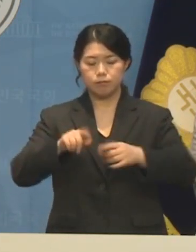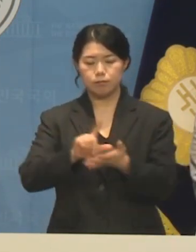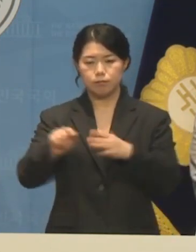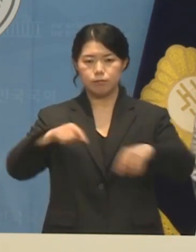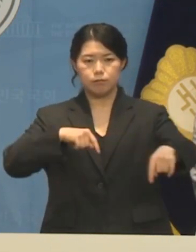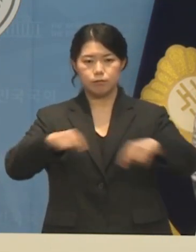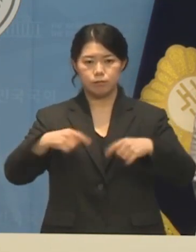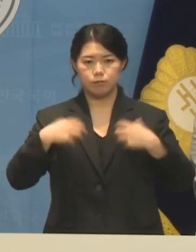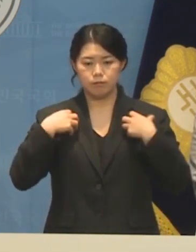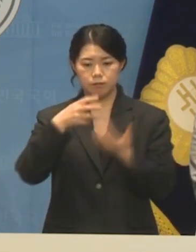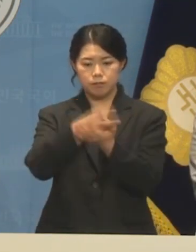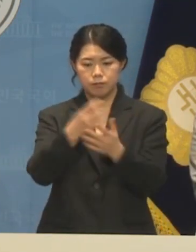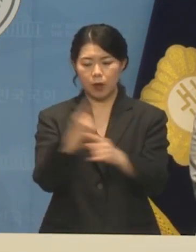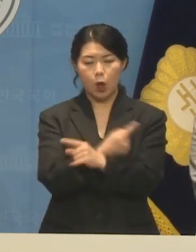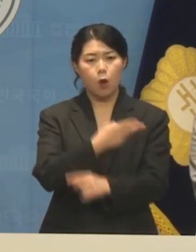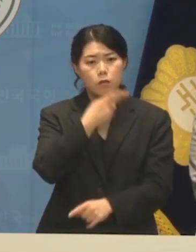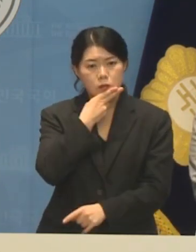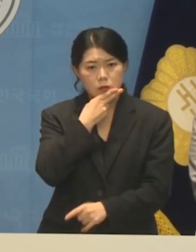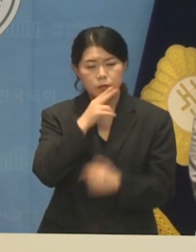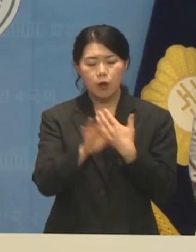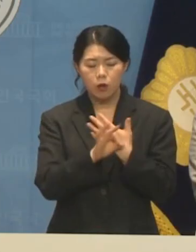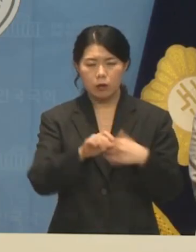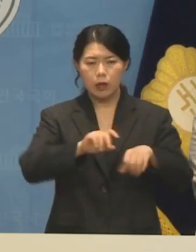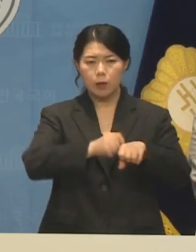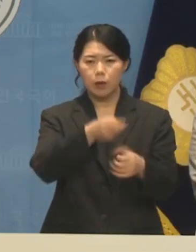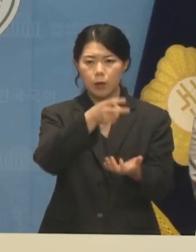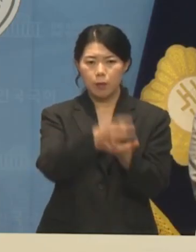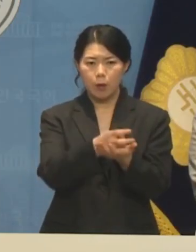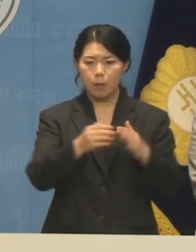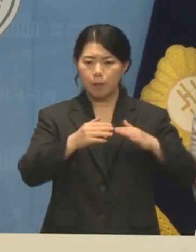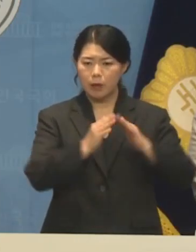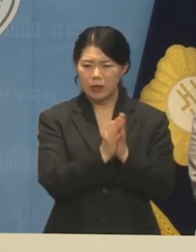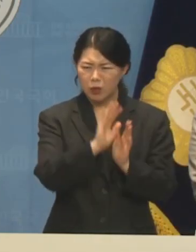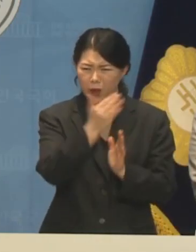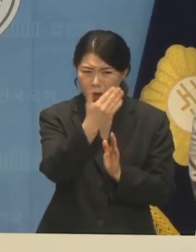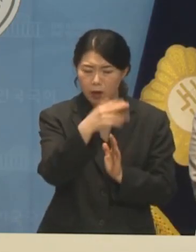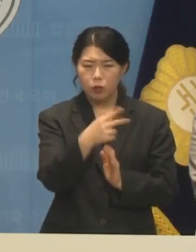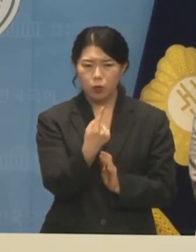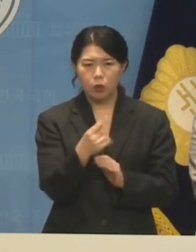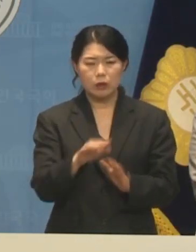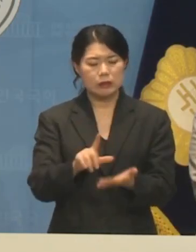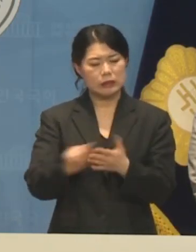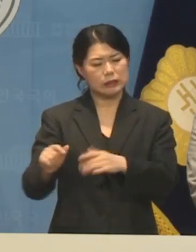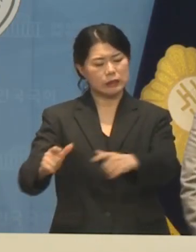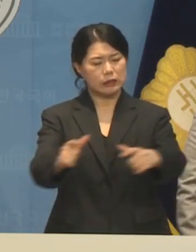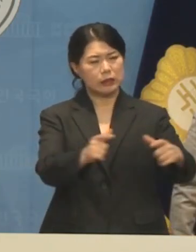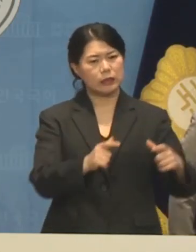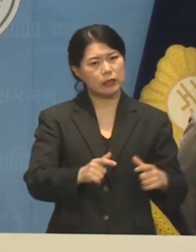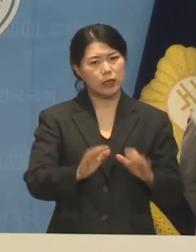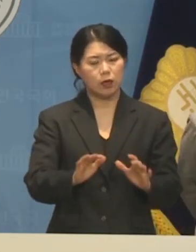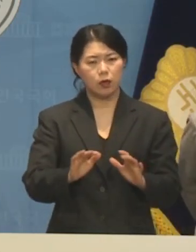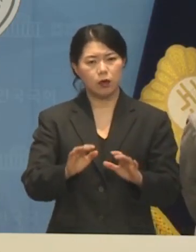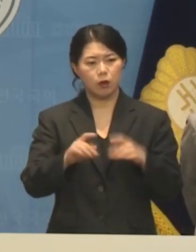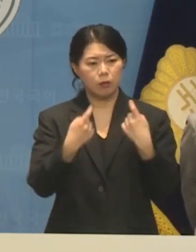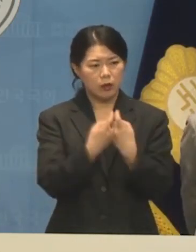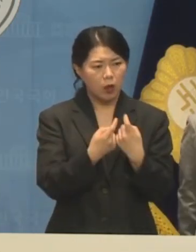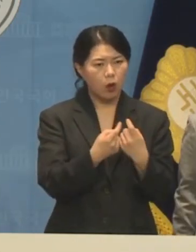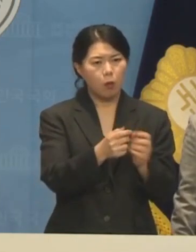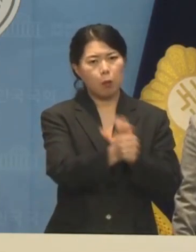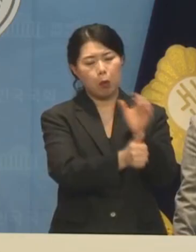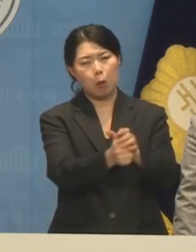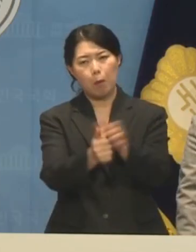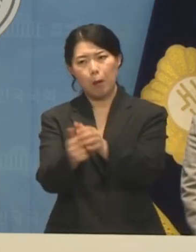지침 개정 없이 페널티 제도가 폐지된다 해도 지자체에서는 민영화, 종원